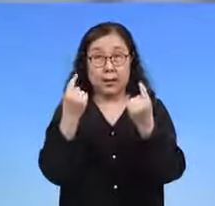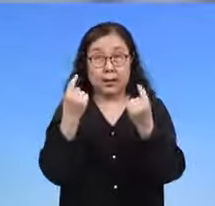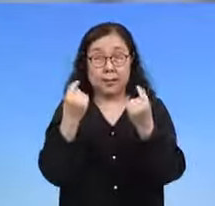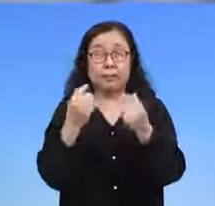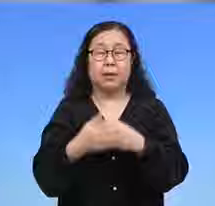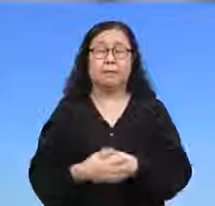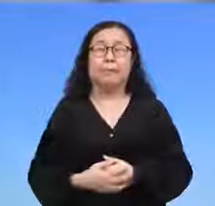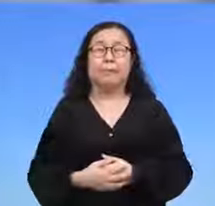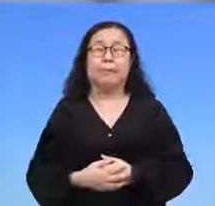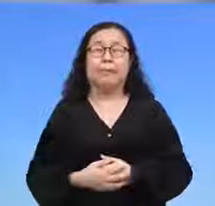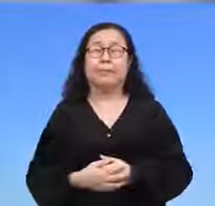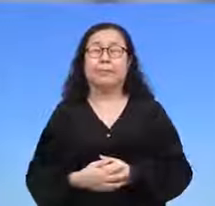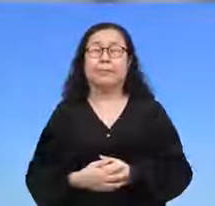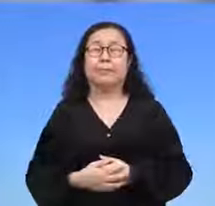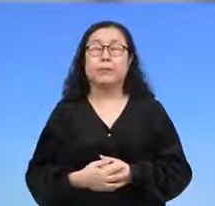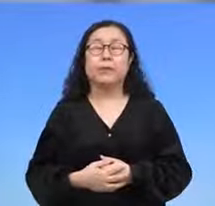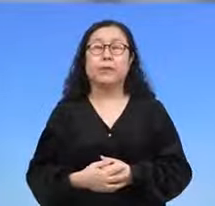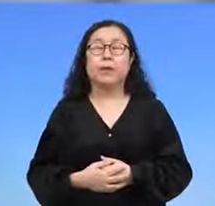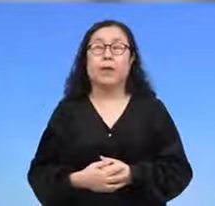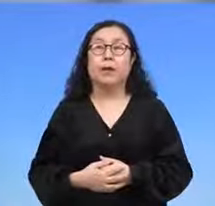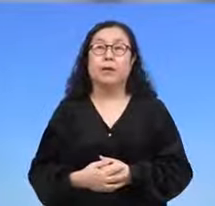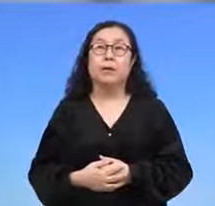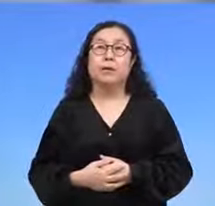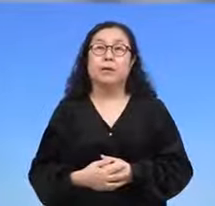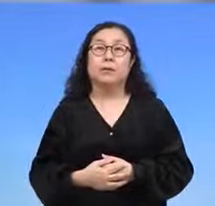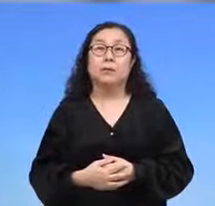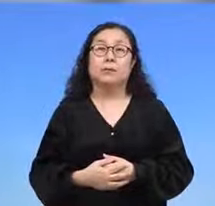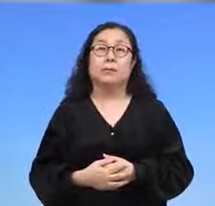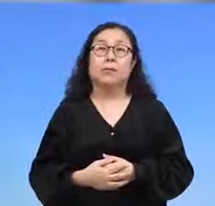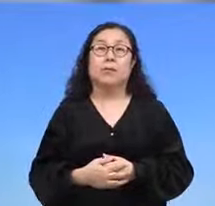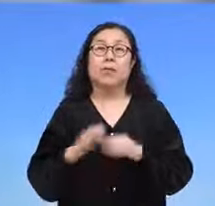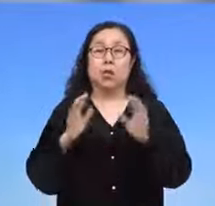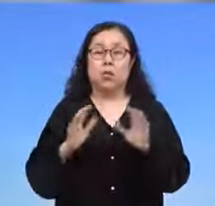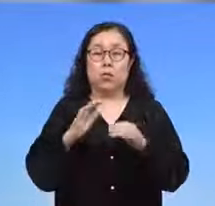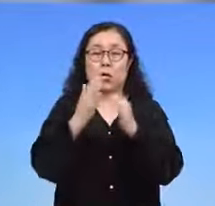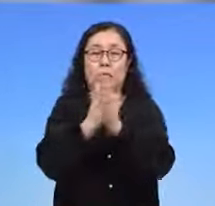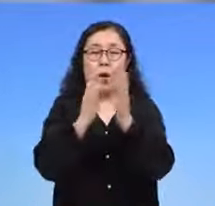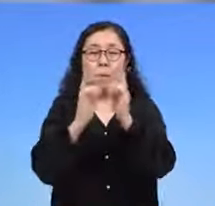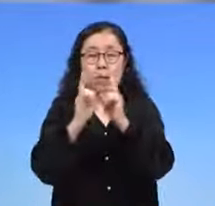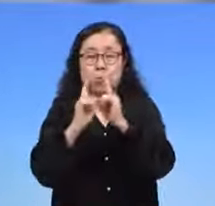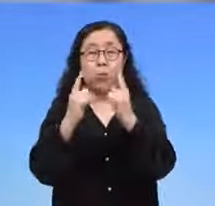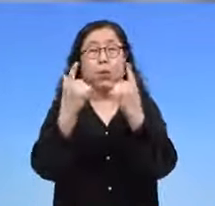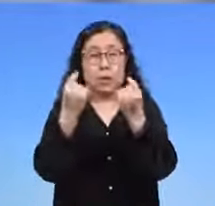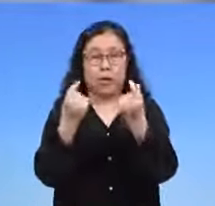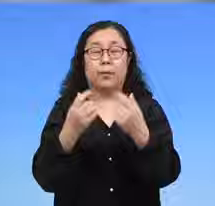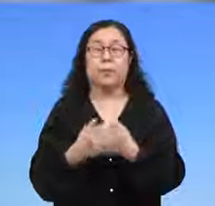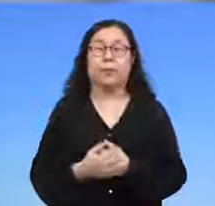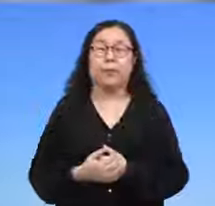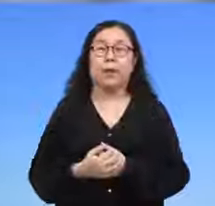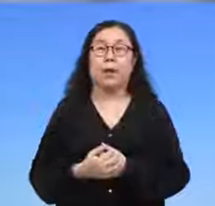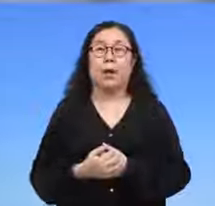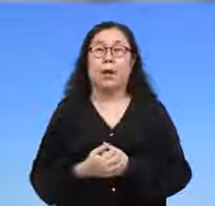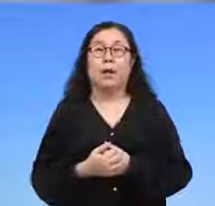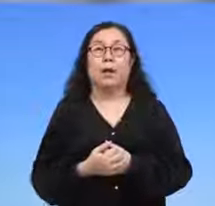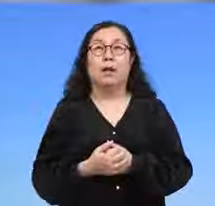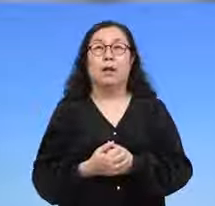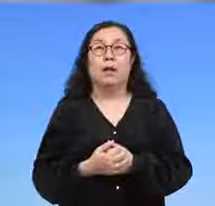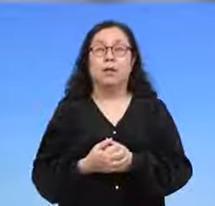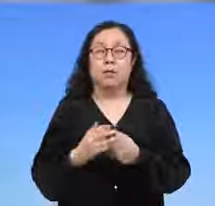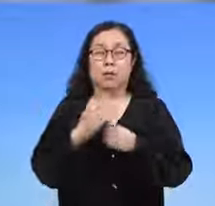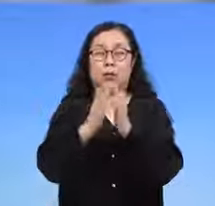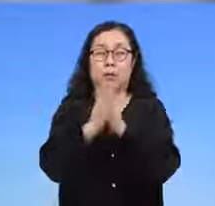믿는 사람들의 삶이라고 저는 생각하거든요. 오늘 본문도 마찬가지입니다.